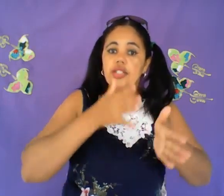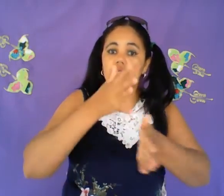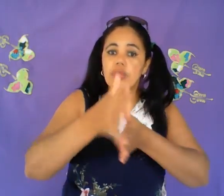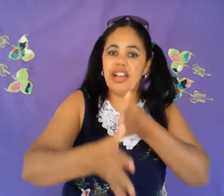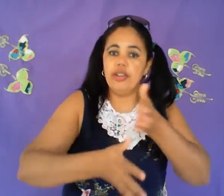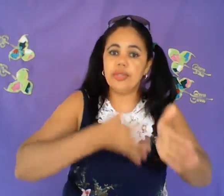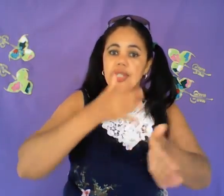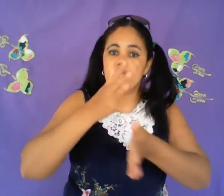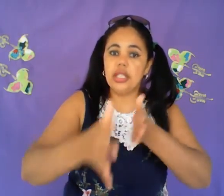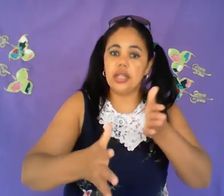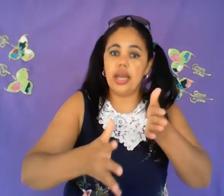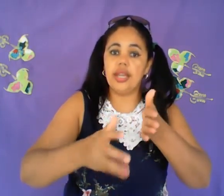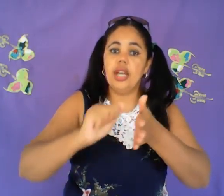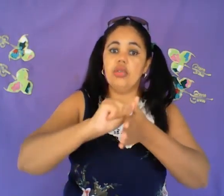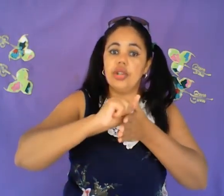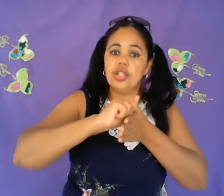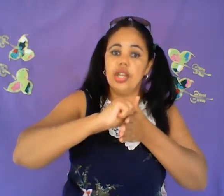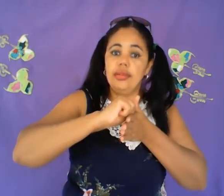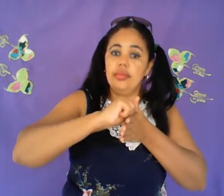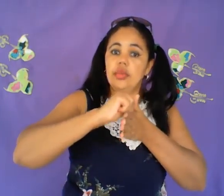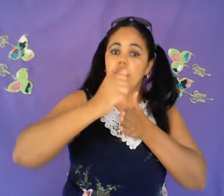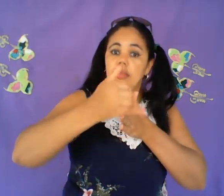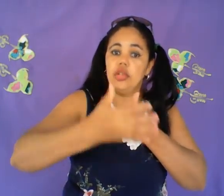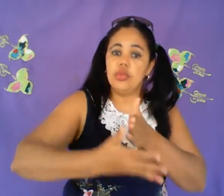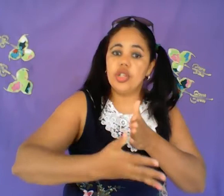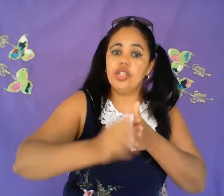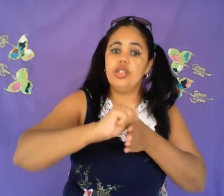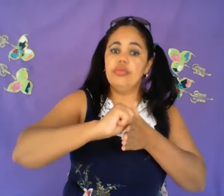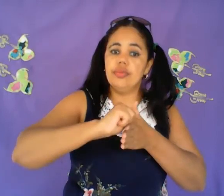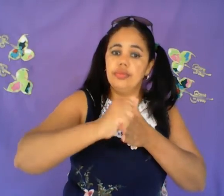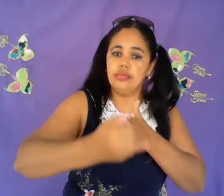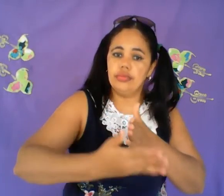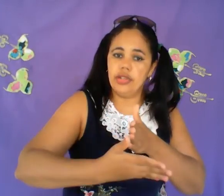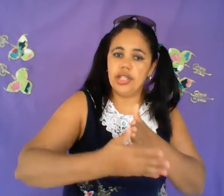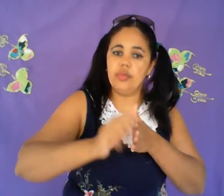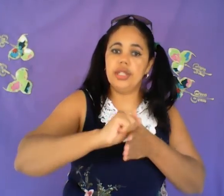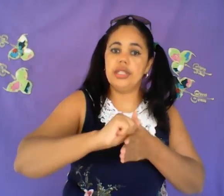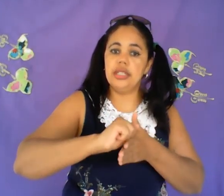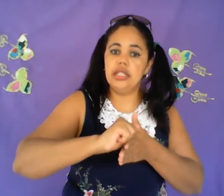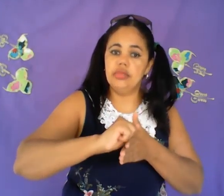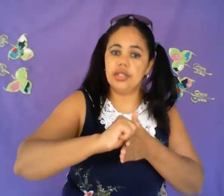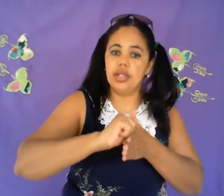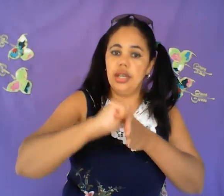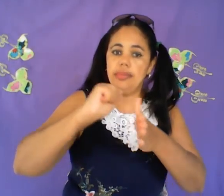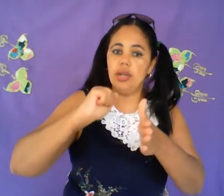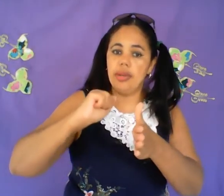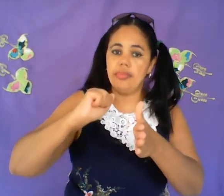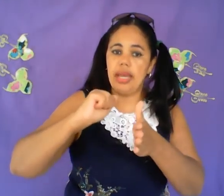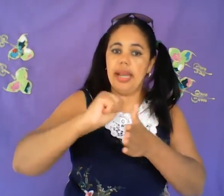usávamos assim, aí agora já é bem objetivo fazermos assim, Libras, ó, a mão parada.